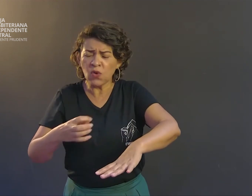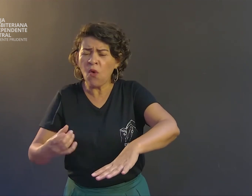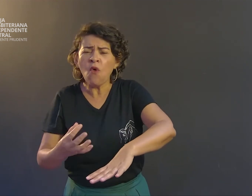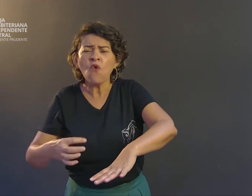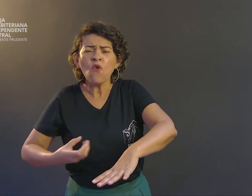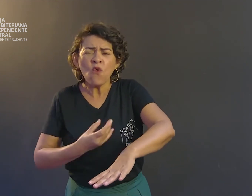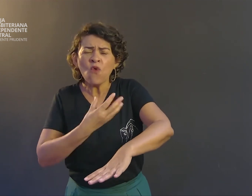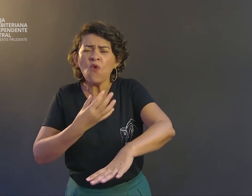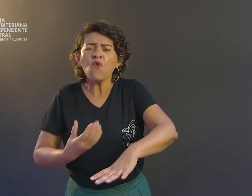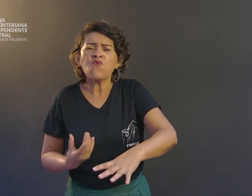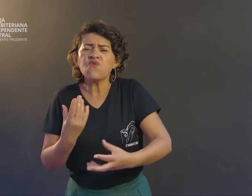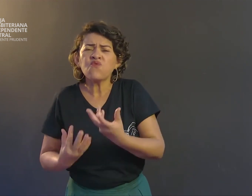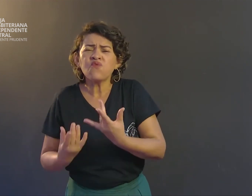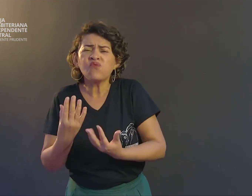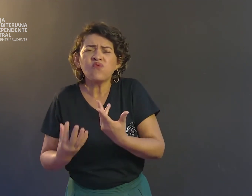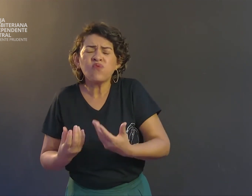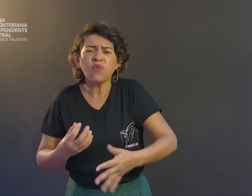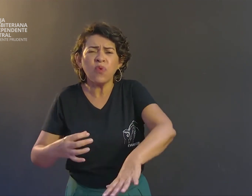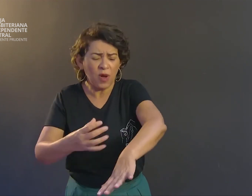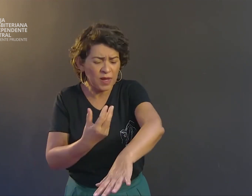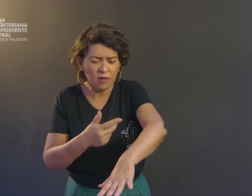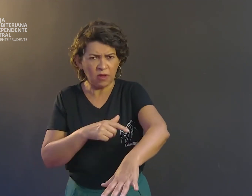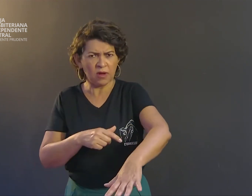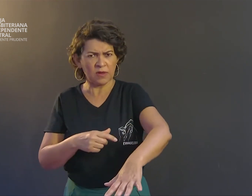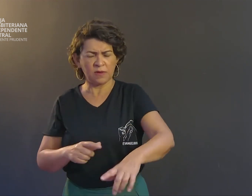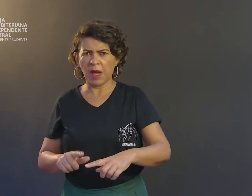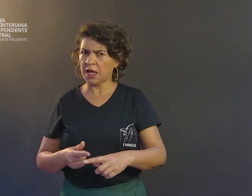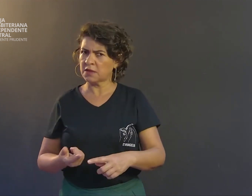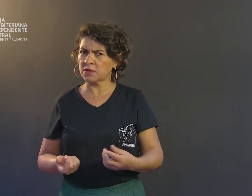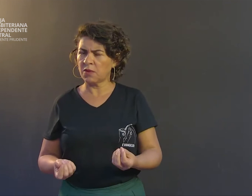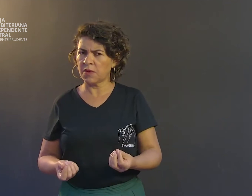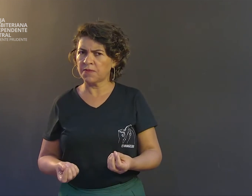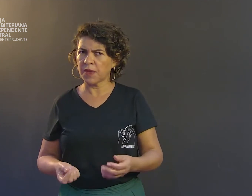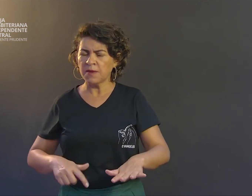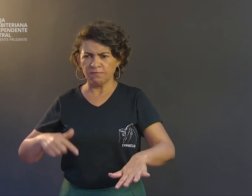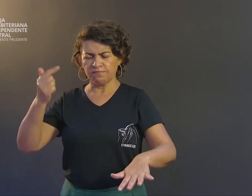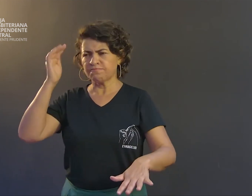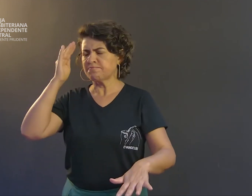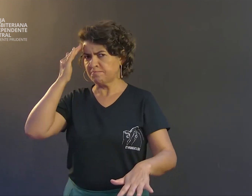o braço paralisado. No momento, entendi que Deus queria curá-la.